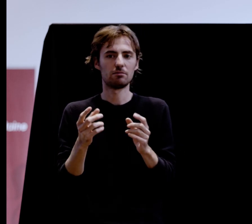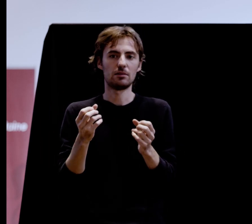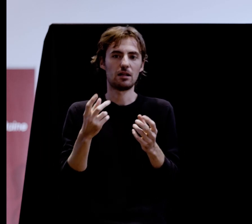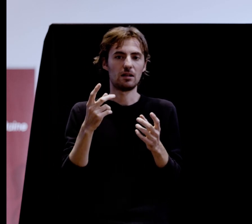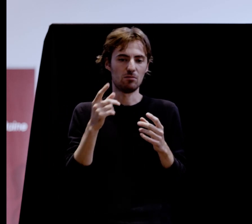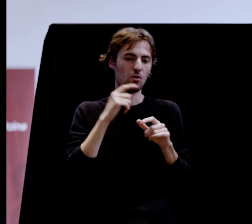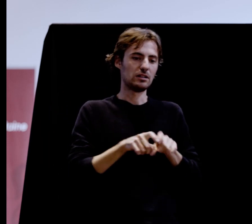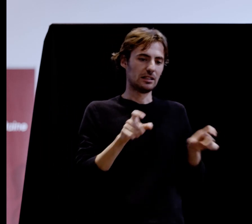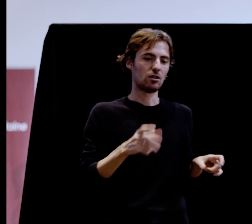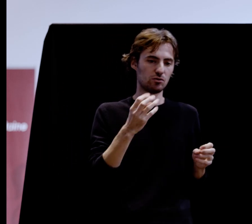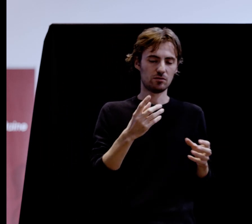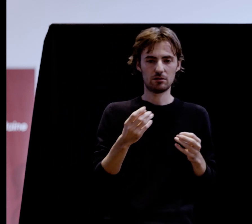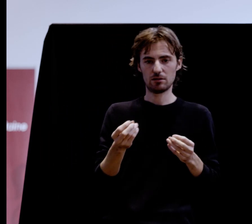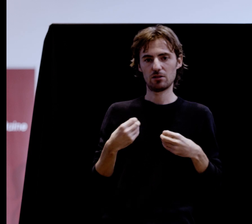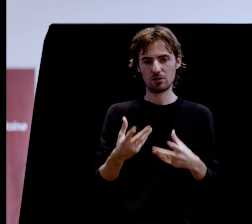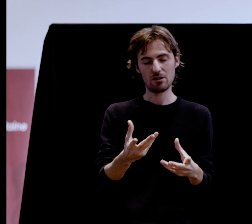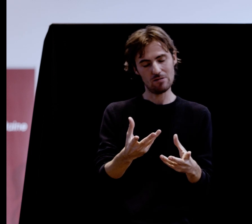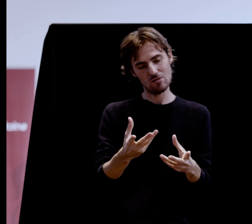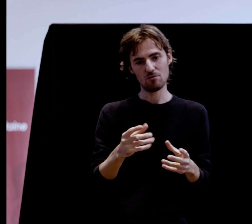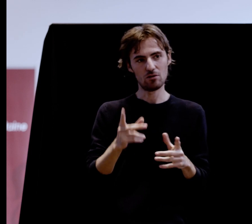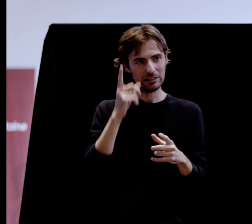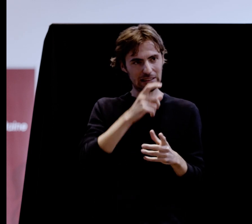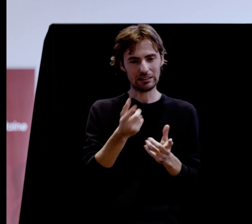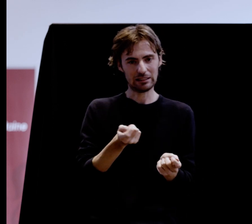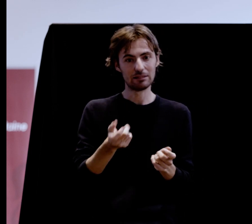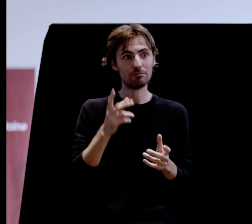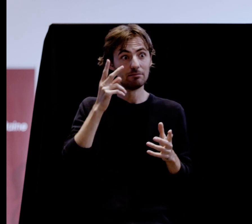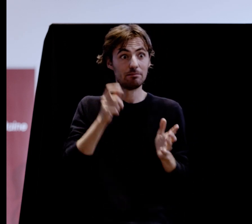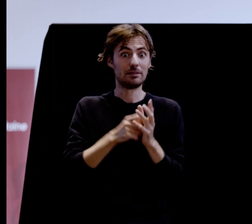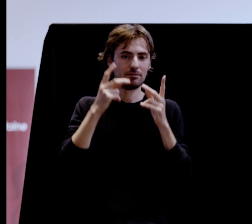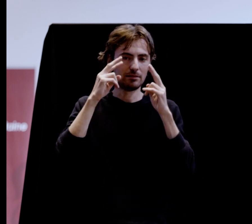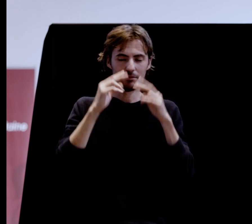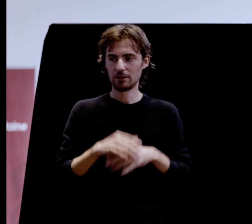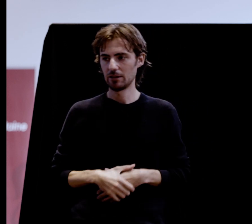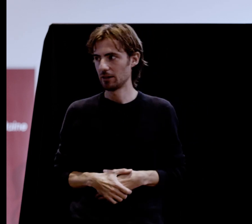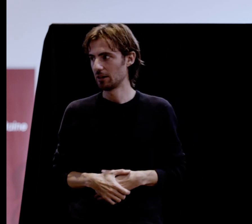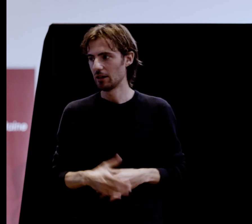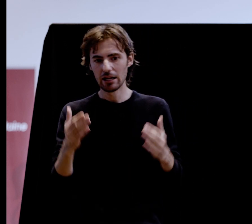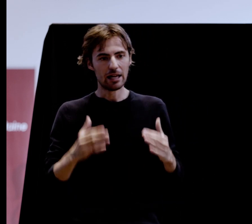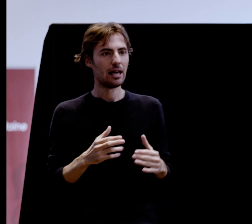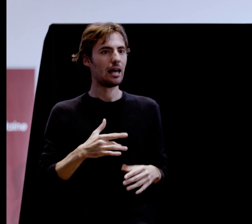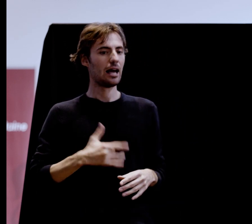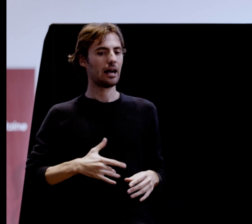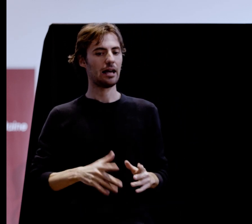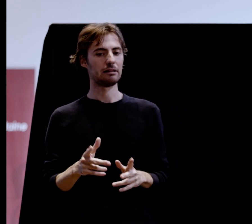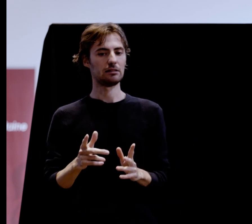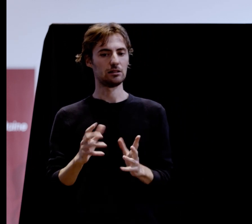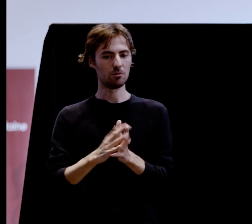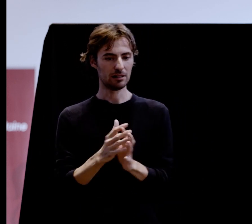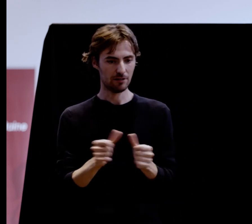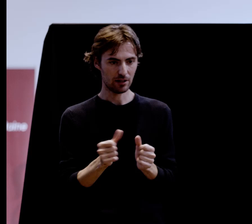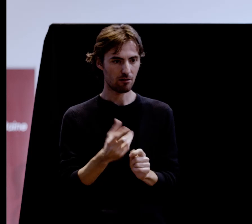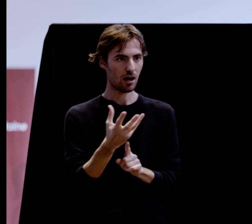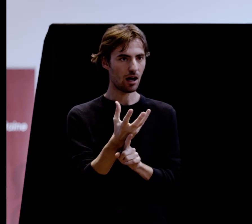les gynécologues. Et dans certains cas, on peut être amené à proposer, ces règles, elles sont compliquées. On va évidemment, dans un premier temps, essayer de gérer les